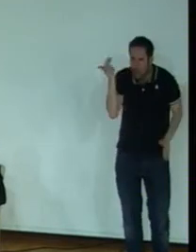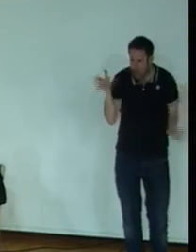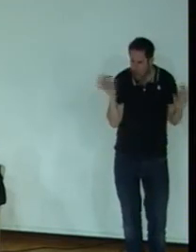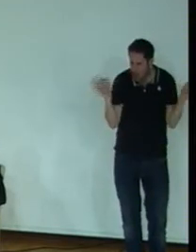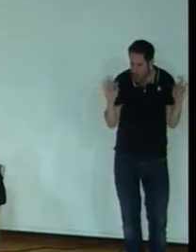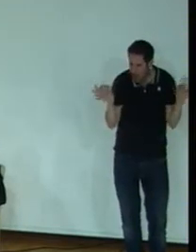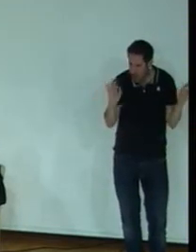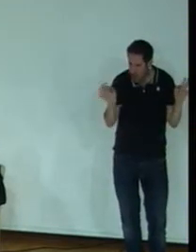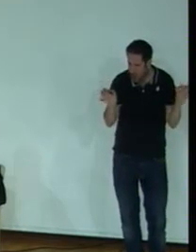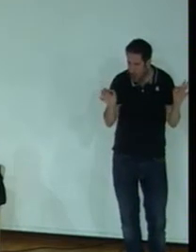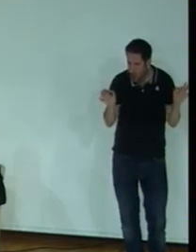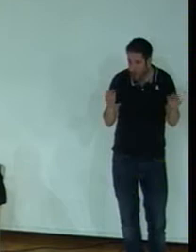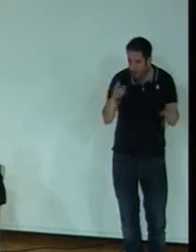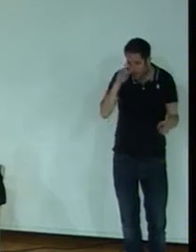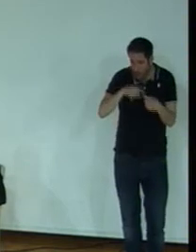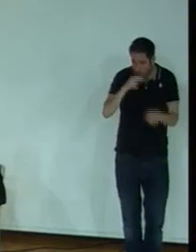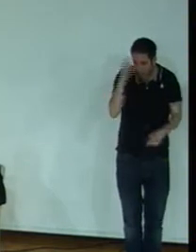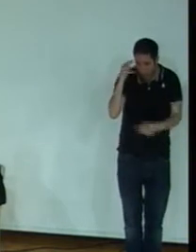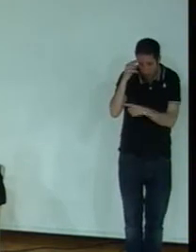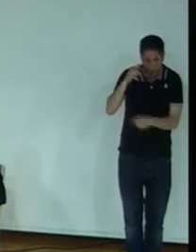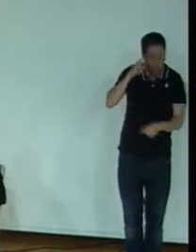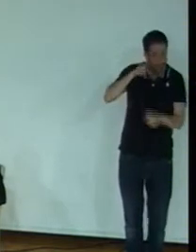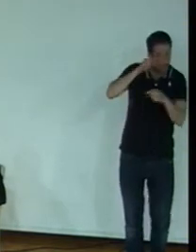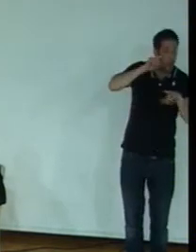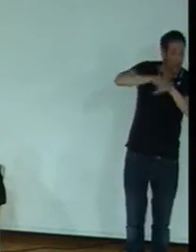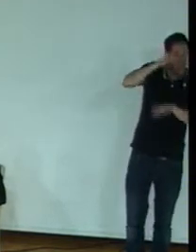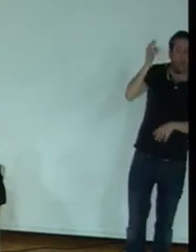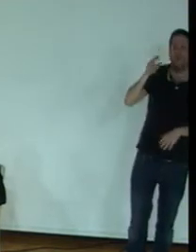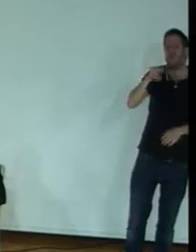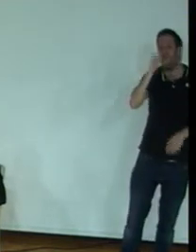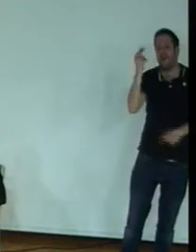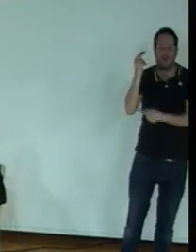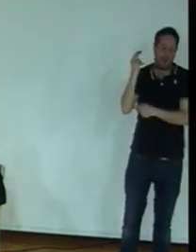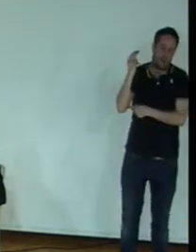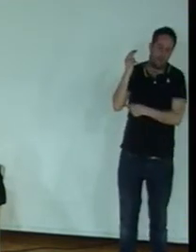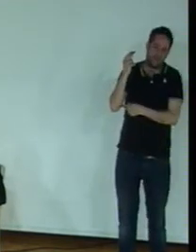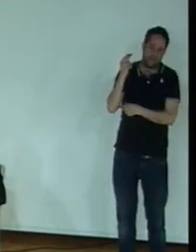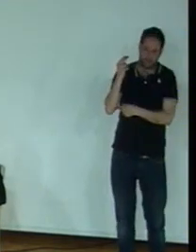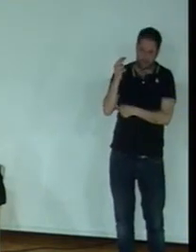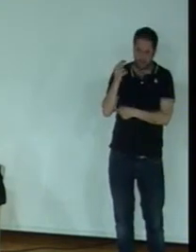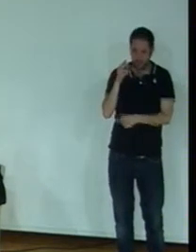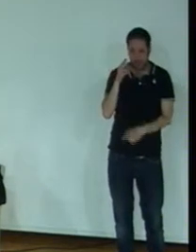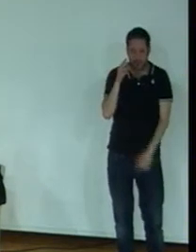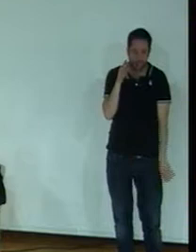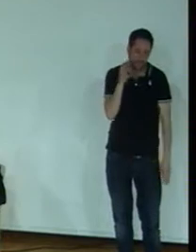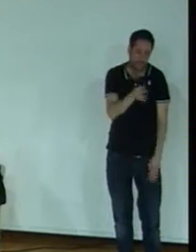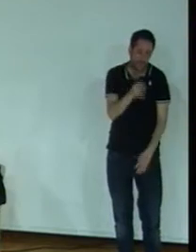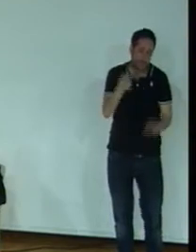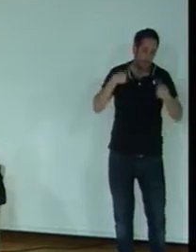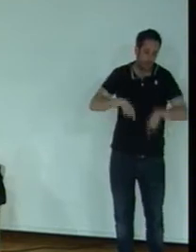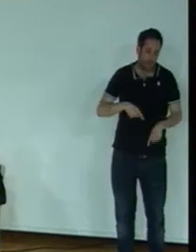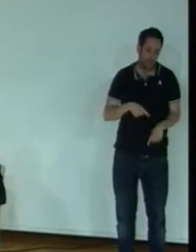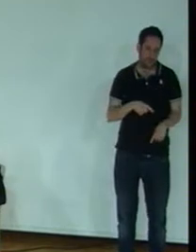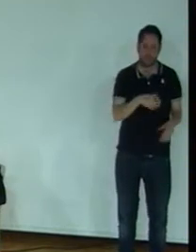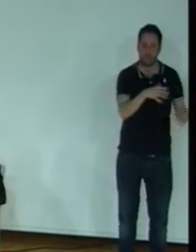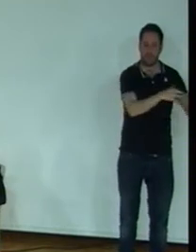pas. C'est pour ça qu'elles sont noires, c'est pour qu'on ne les voit pas. Non, les boîtes noires, c'était le nom qu'avait donné d'ailleurs, c'était ironique, c'était le nom qu'avait donné le gouvernement